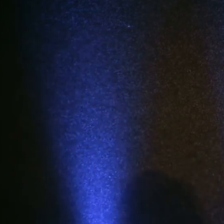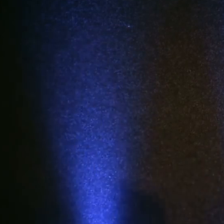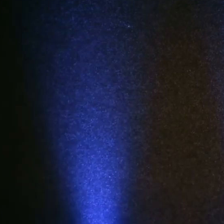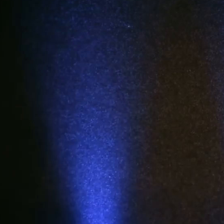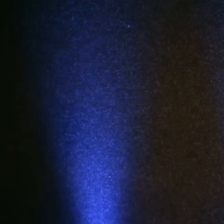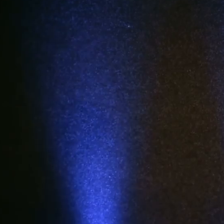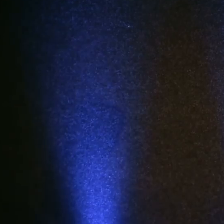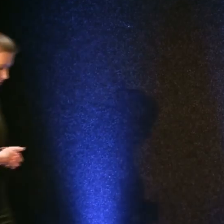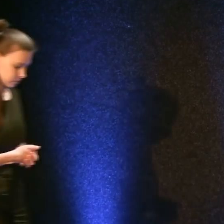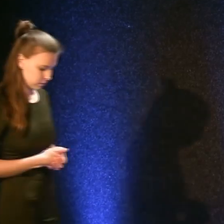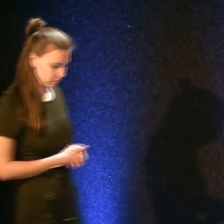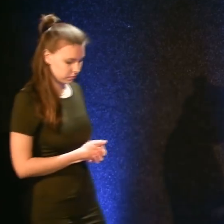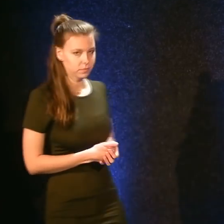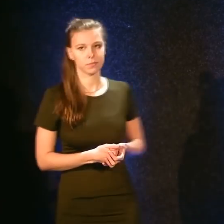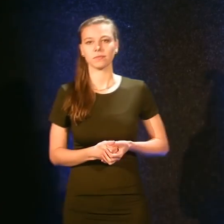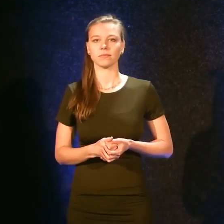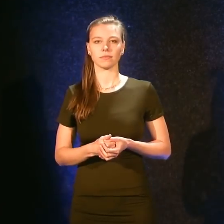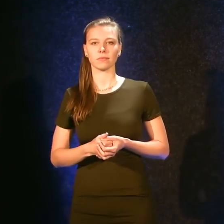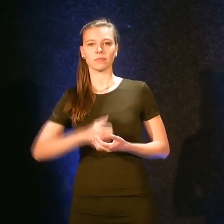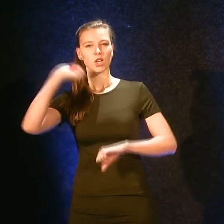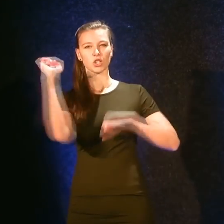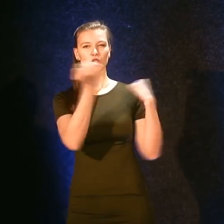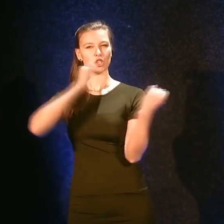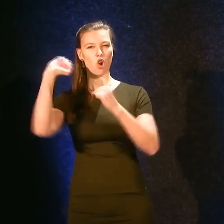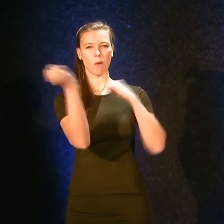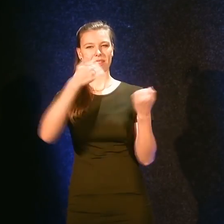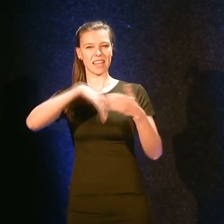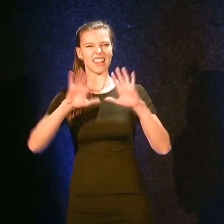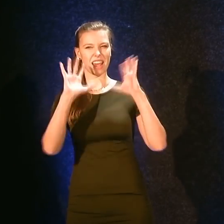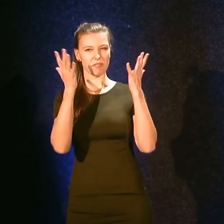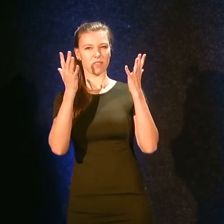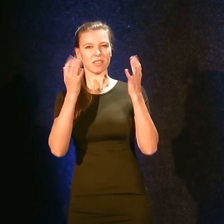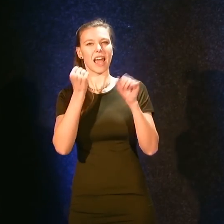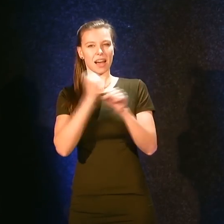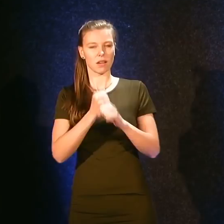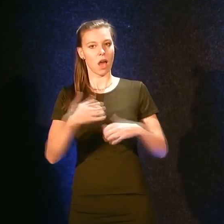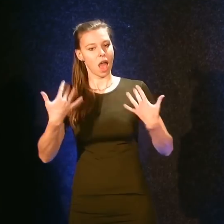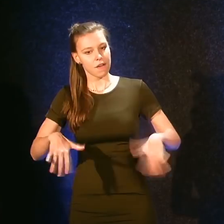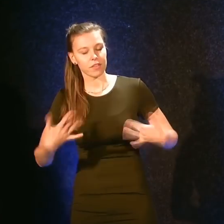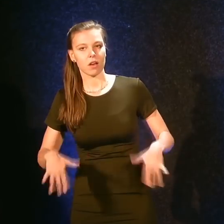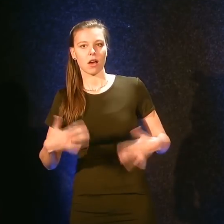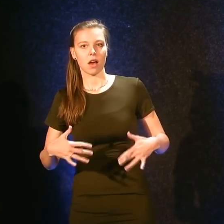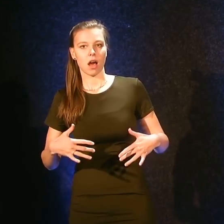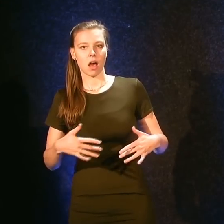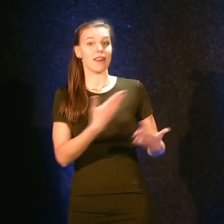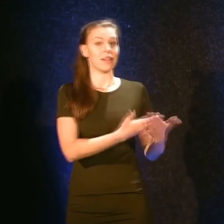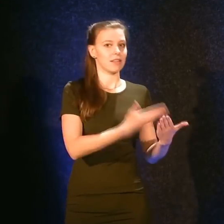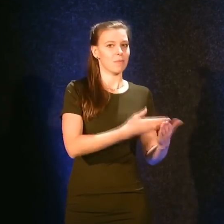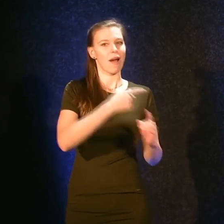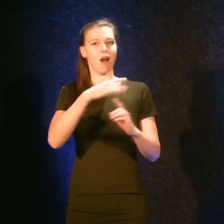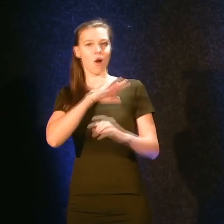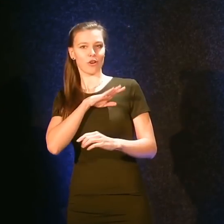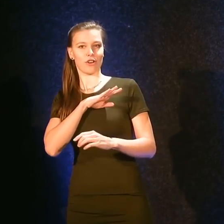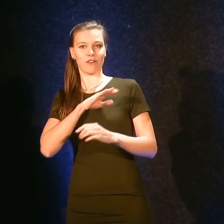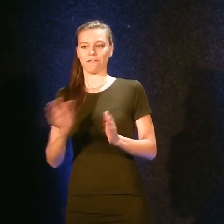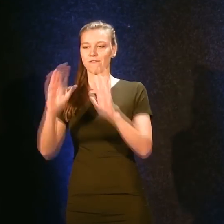stormen in je leven zijn per definitie heftig, volgens mij. Letterlijk en figuurlijk. Ik zal nooit vergeten dat ik bij mijn